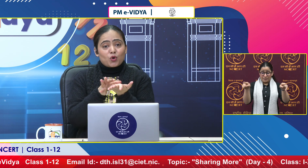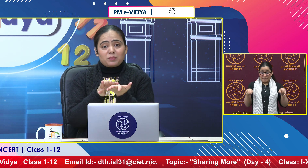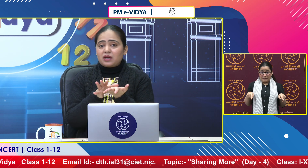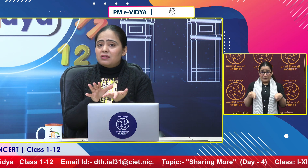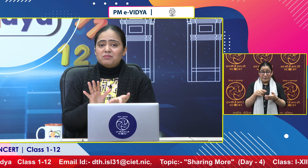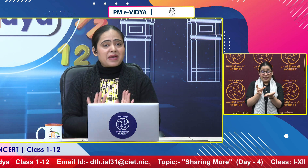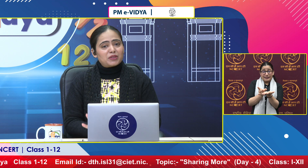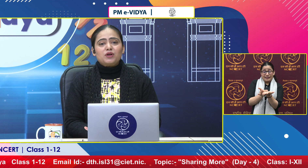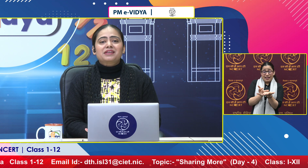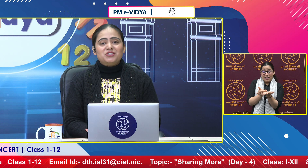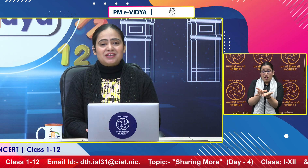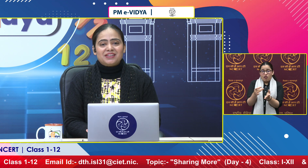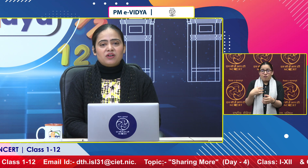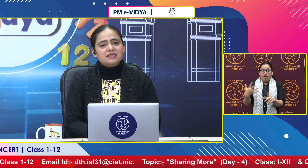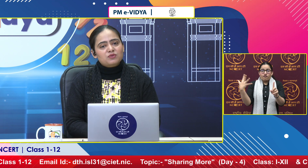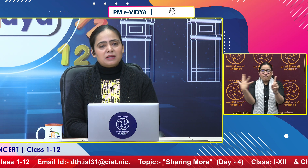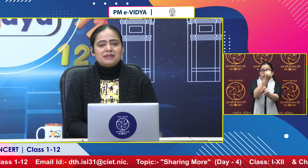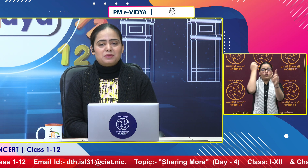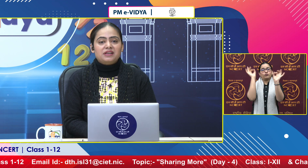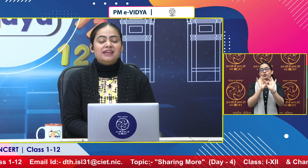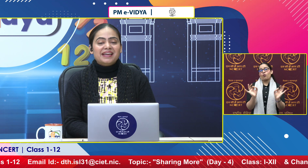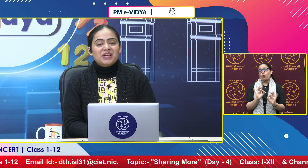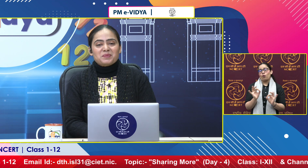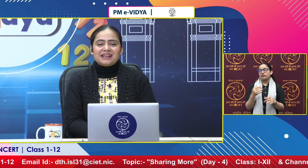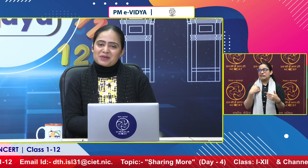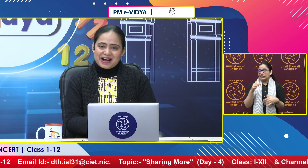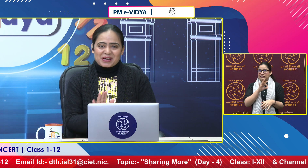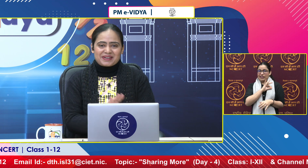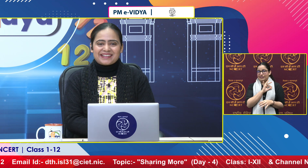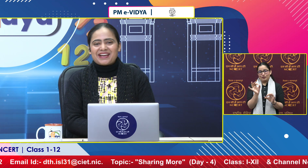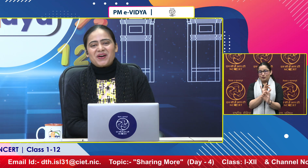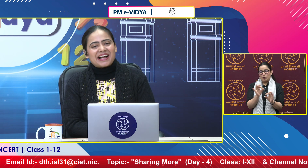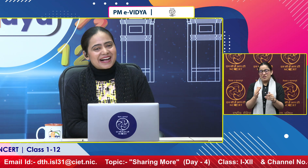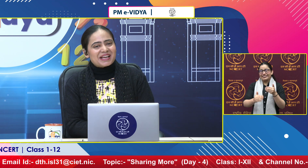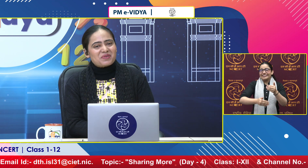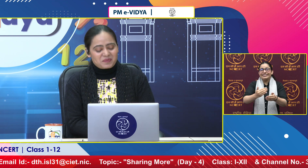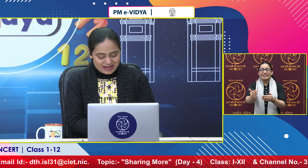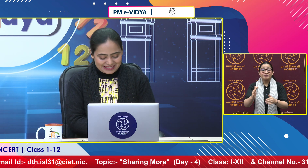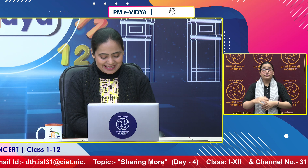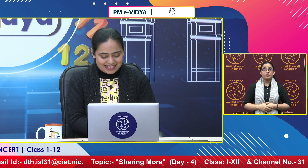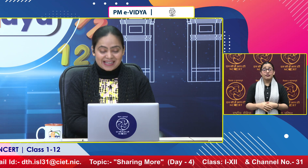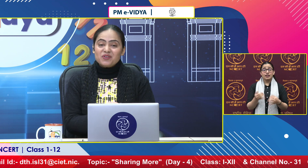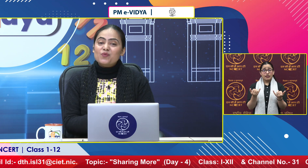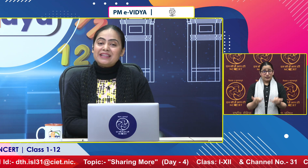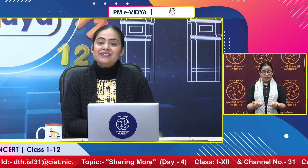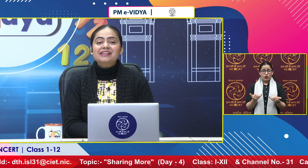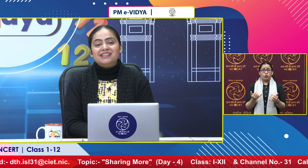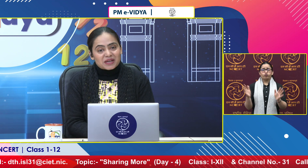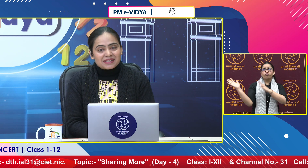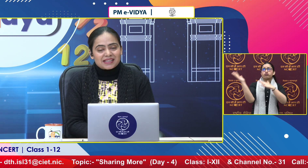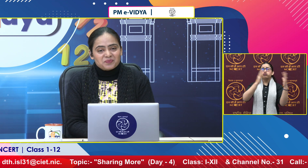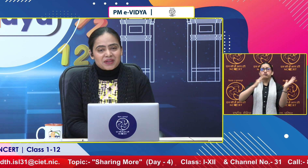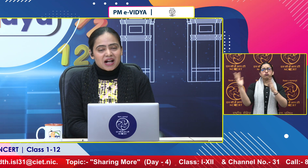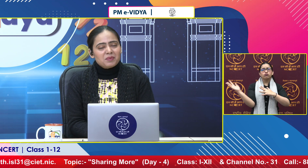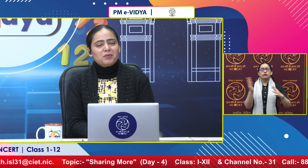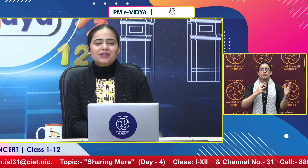कैरम बोर्ड में मैं तो कभी नहीं जीती और इसलिए मुझे इतना पसंद भी नहीं है। बट हम आगे बढ़ते हैं और आगे अब हम बात करेंगे वेदर एंड